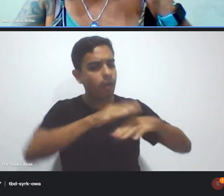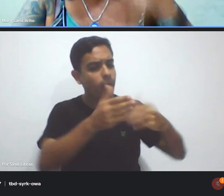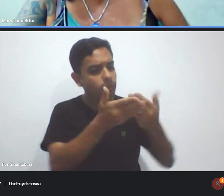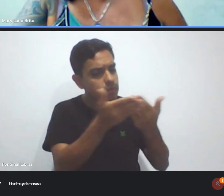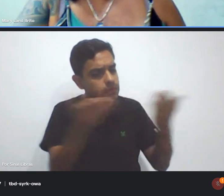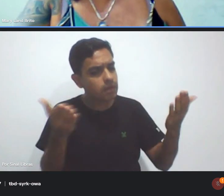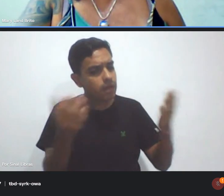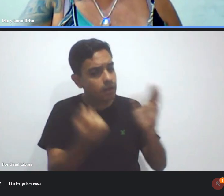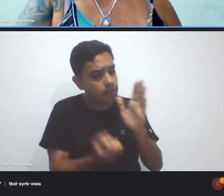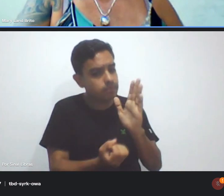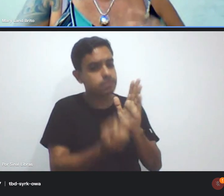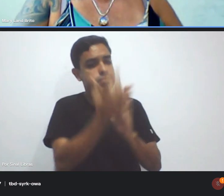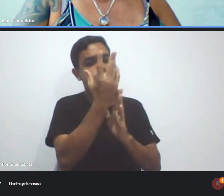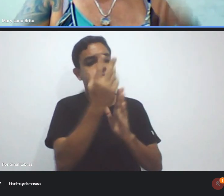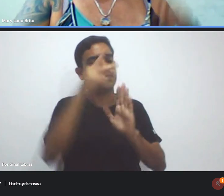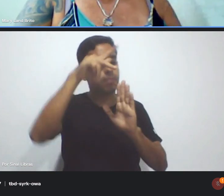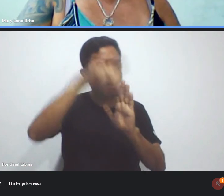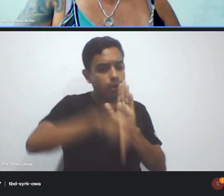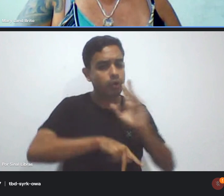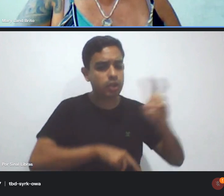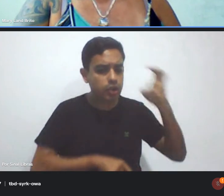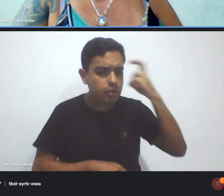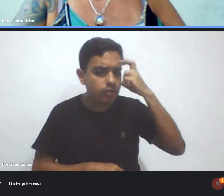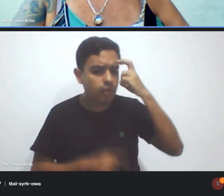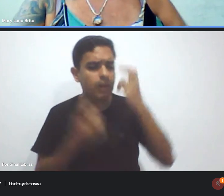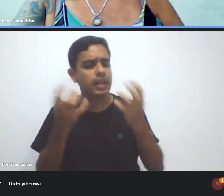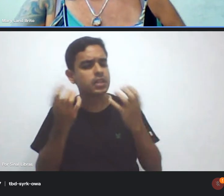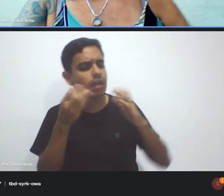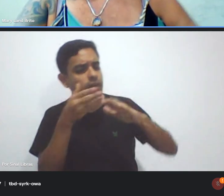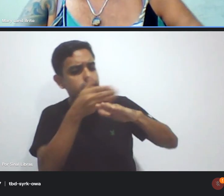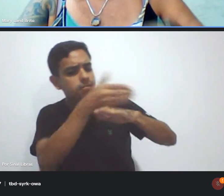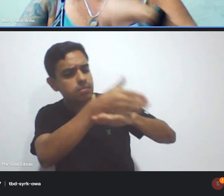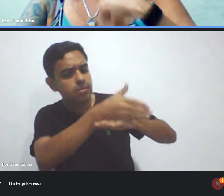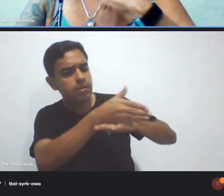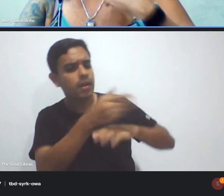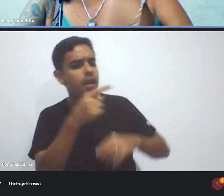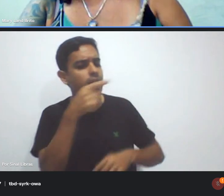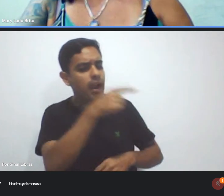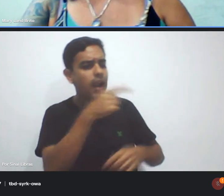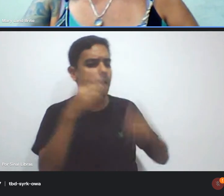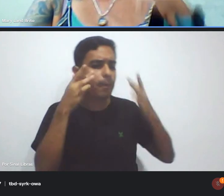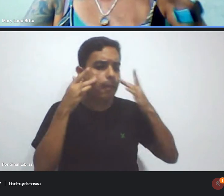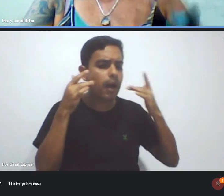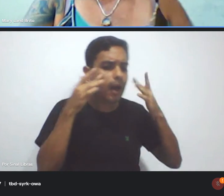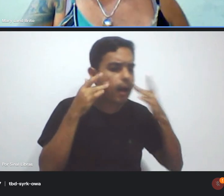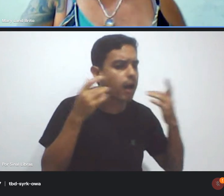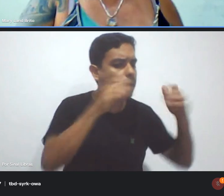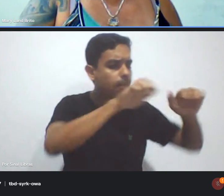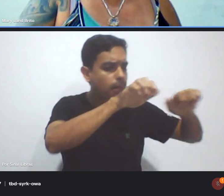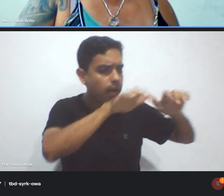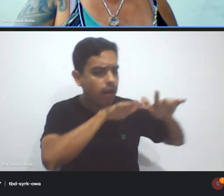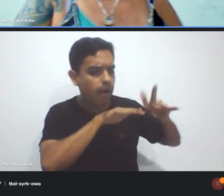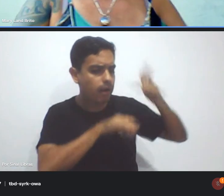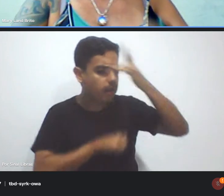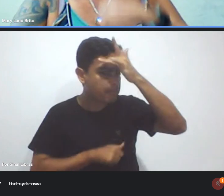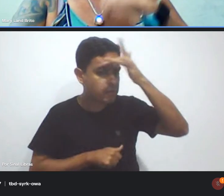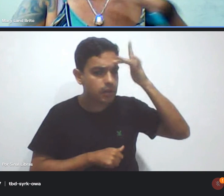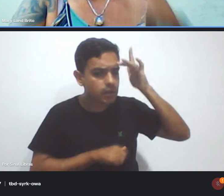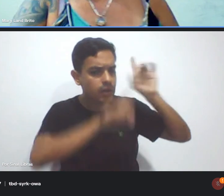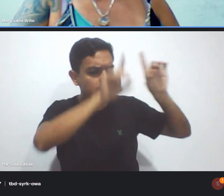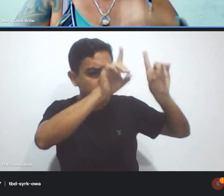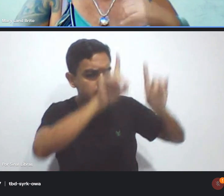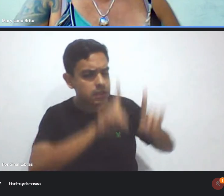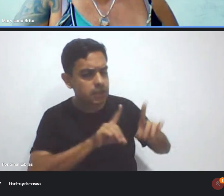os espetáculos das pessoas com e sem deficiência, para ver as exposições das pessoas com e sem deficiência, para ver